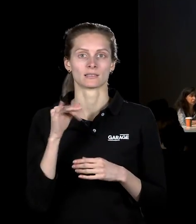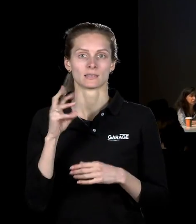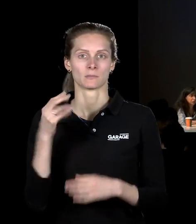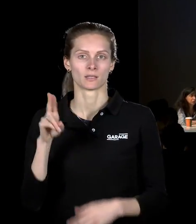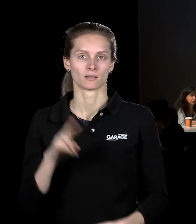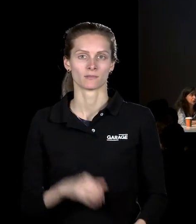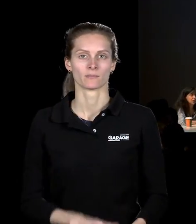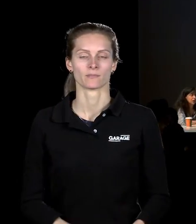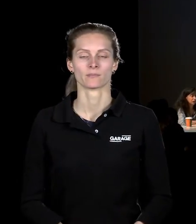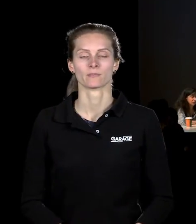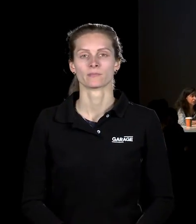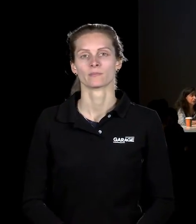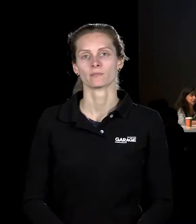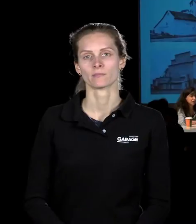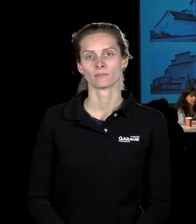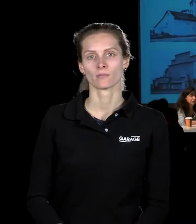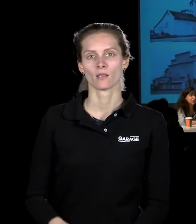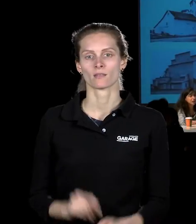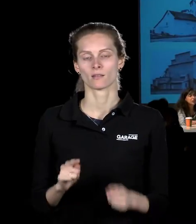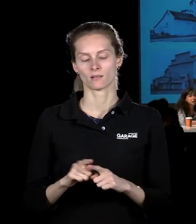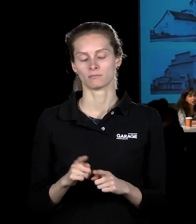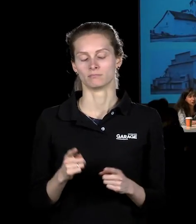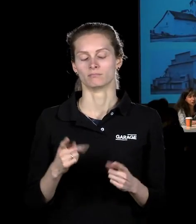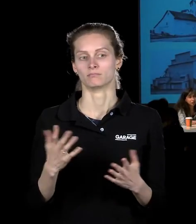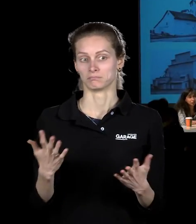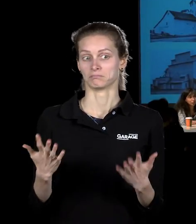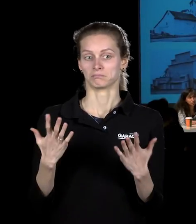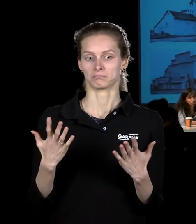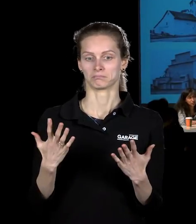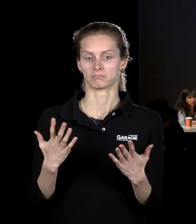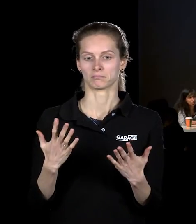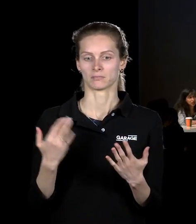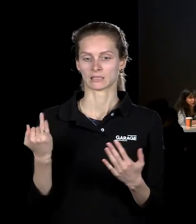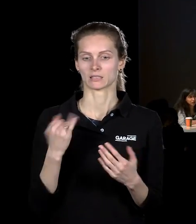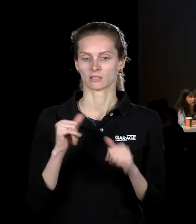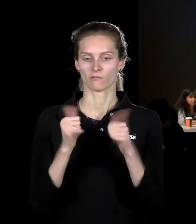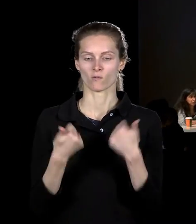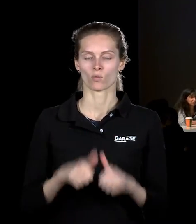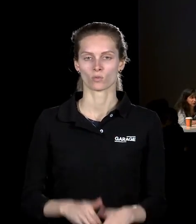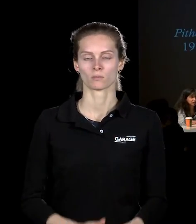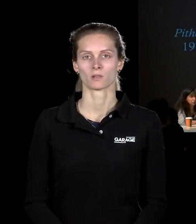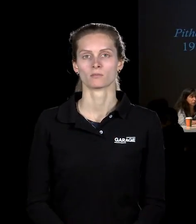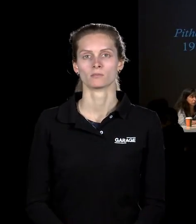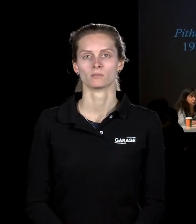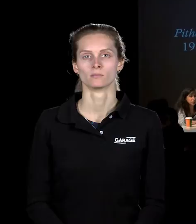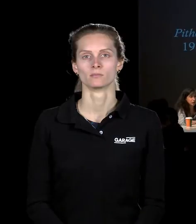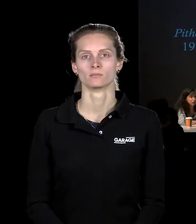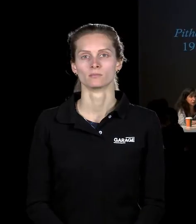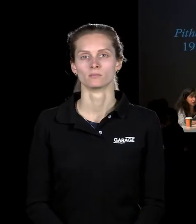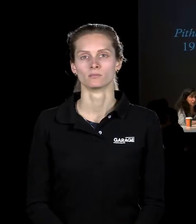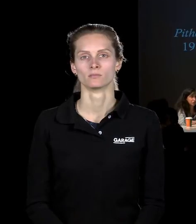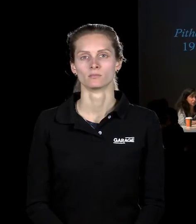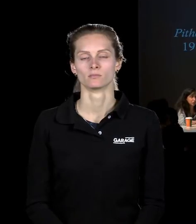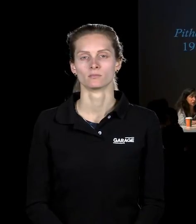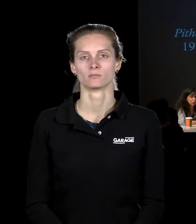некая сама по себе эффектная, красивая и загадочная для нас форма. Опять-таки, вариант, который может